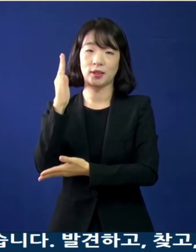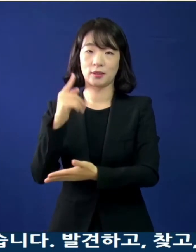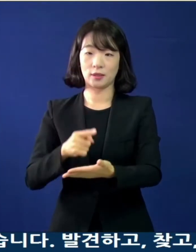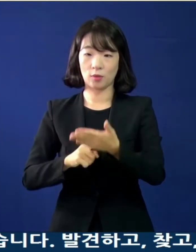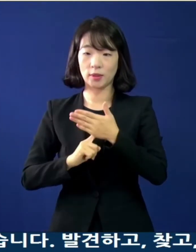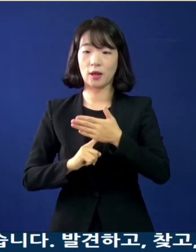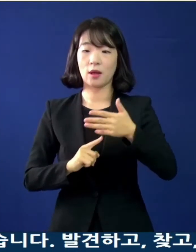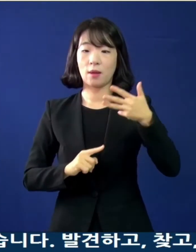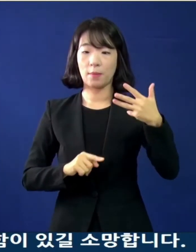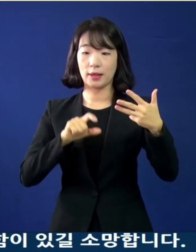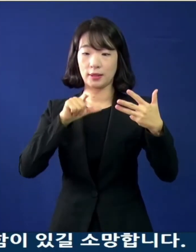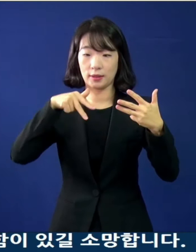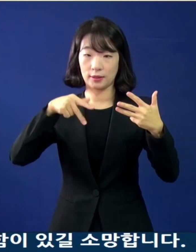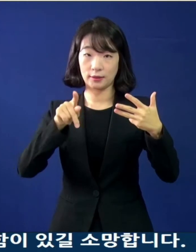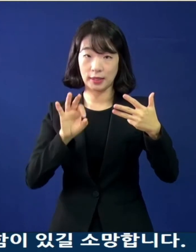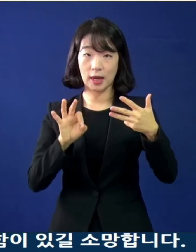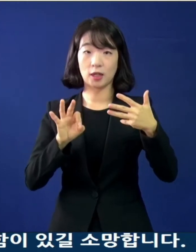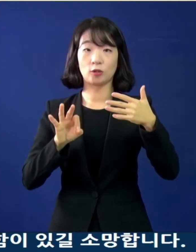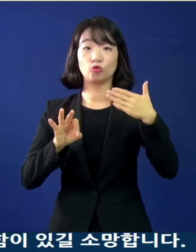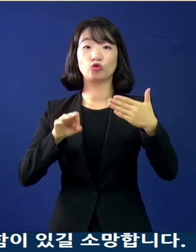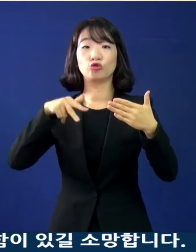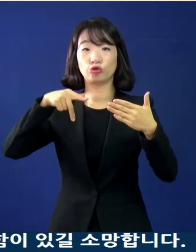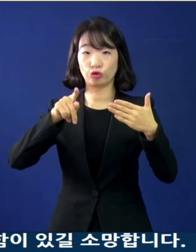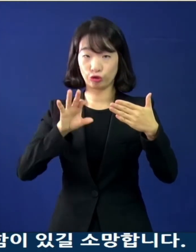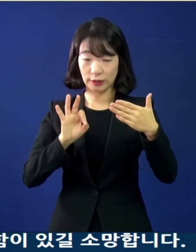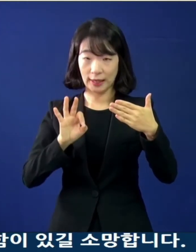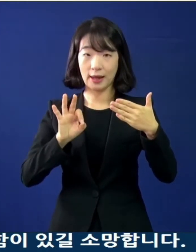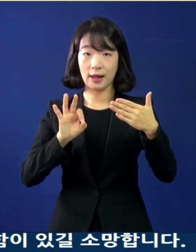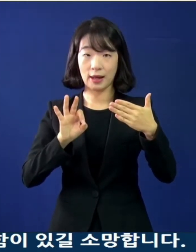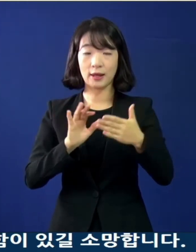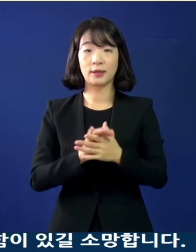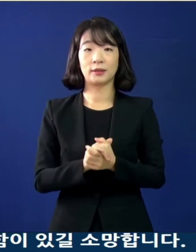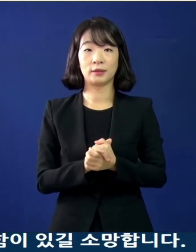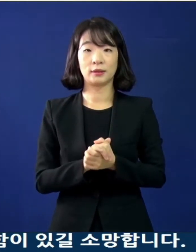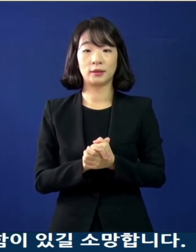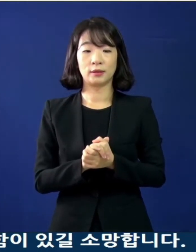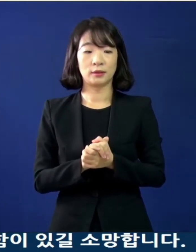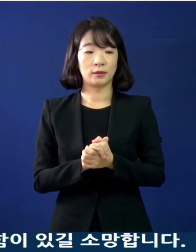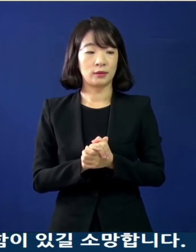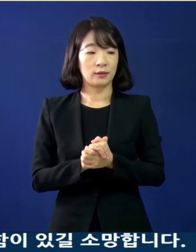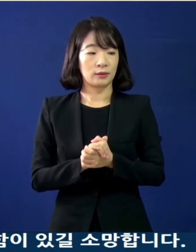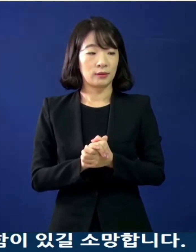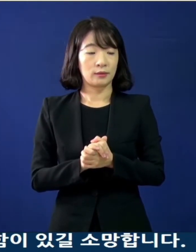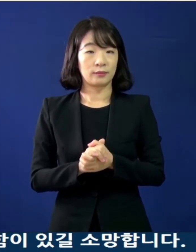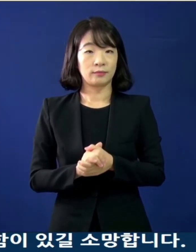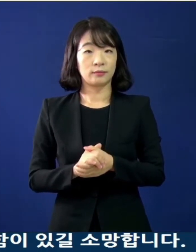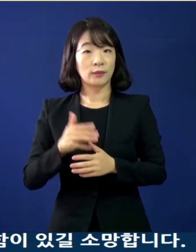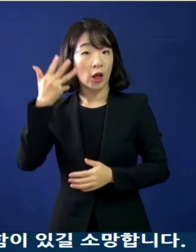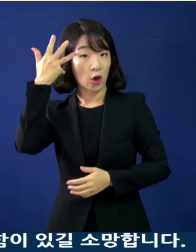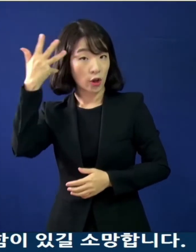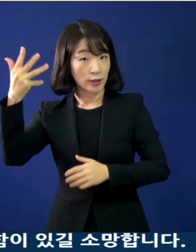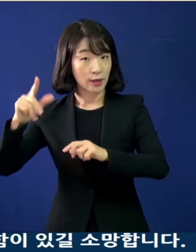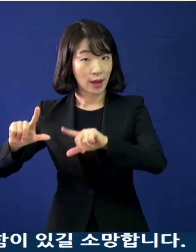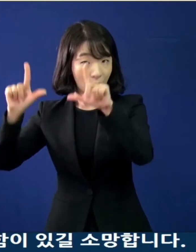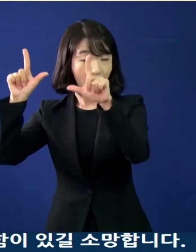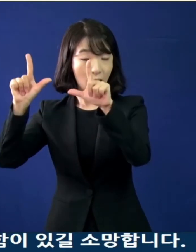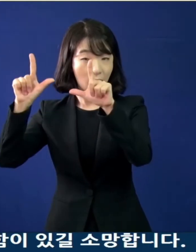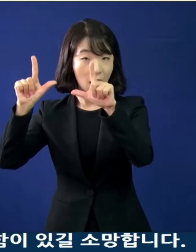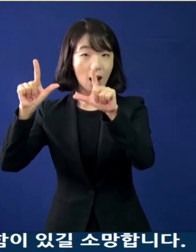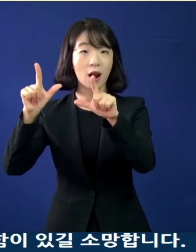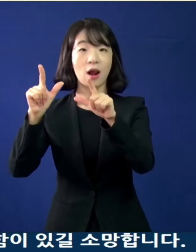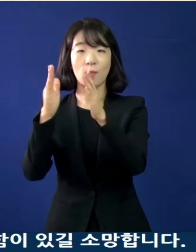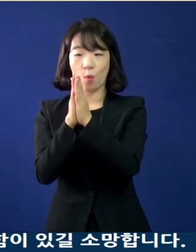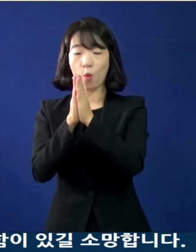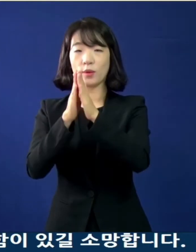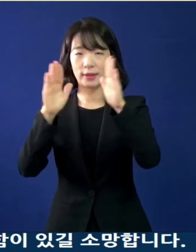첫 번째 절 1절 찾아서 같이 한번 읽습니다. 시작. 8째 날에 모세가 아론과